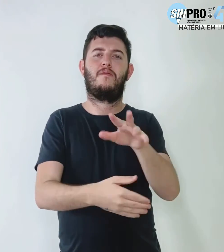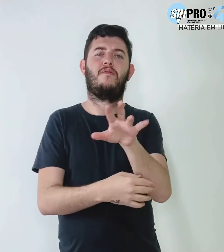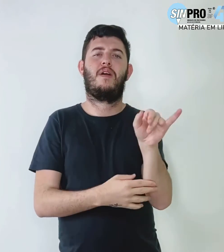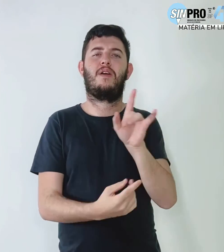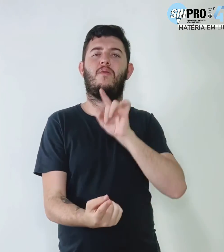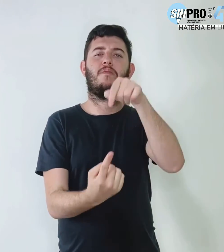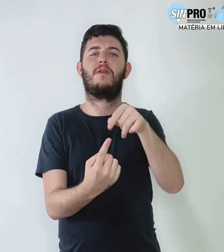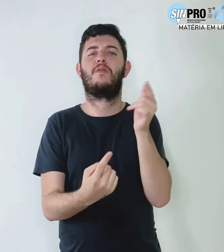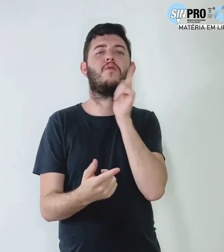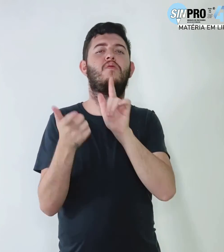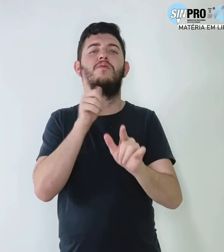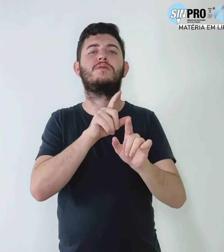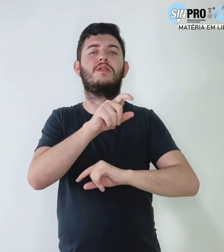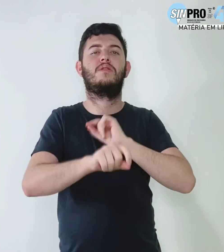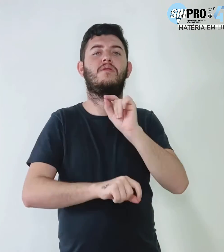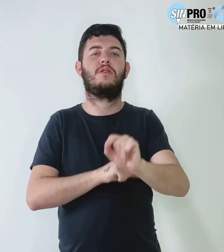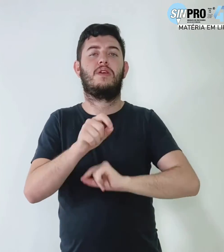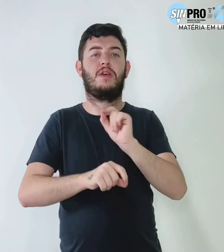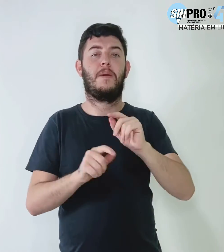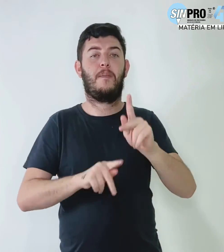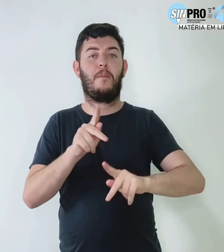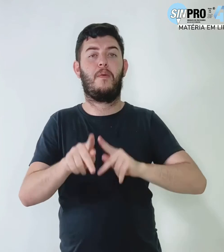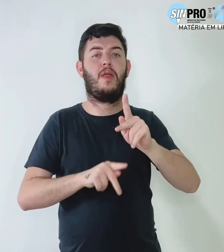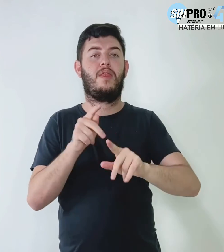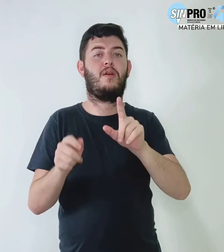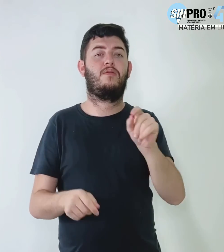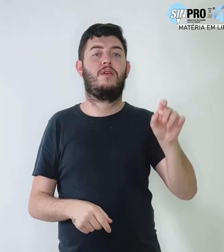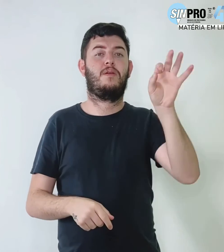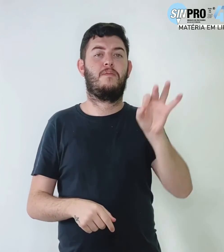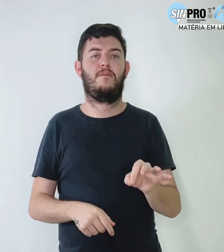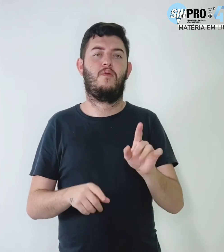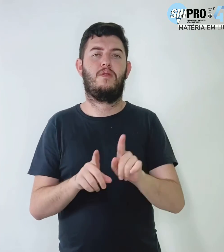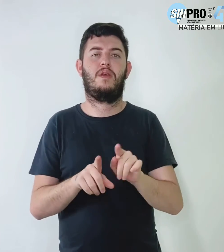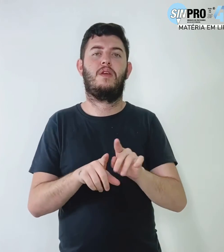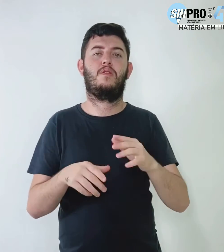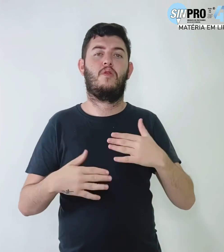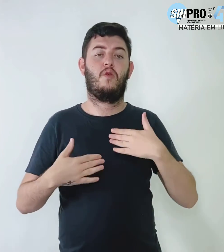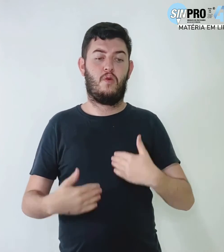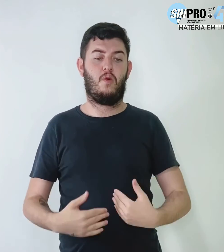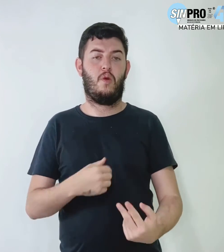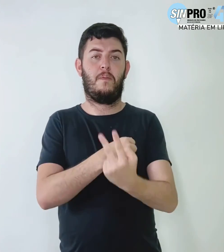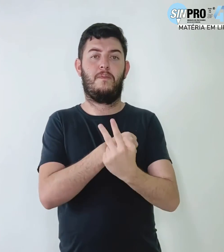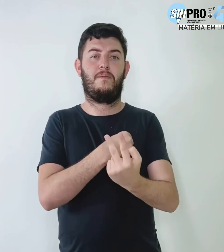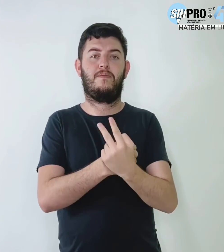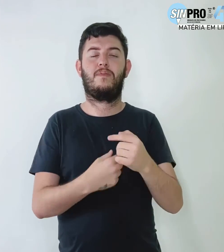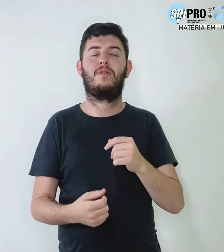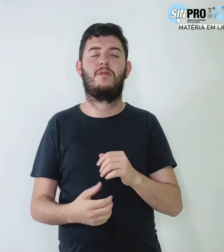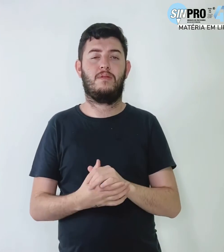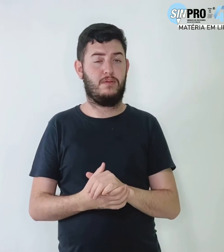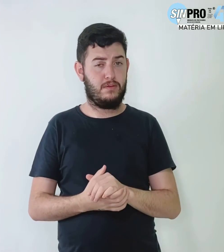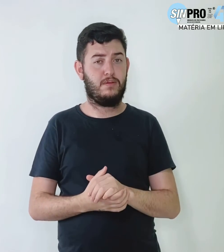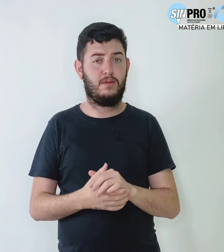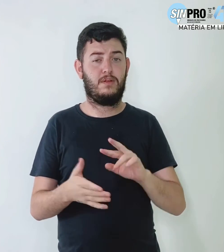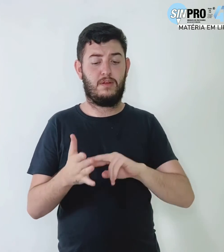muito tempo para atingir uma imunidade de rebanho, para conseguir imunizar todas as